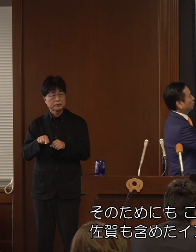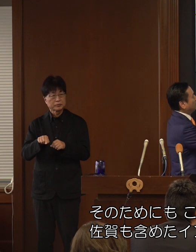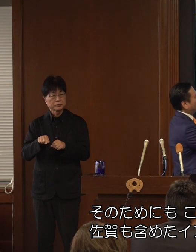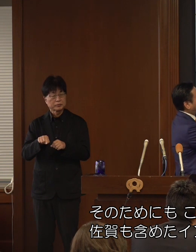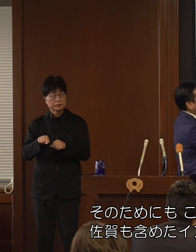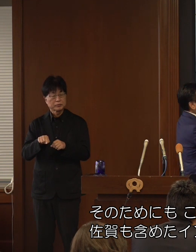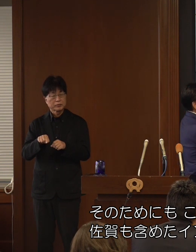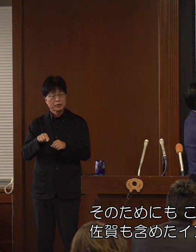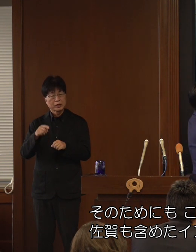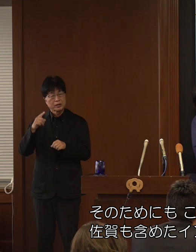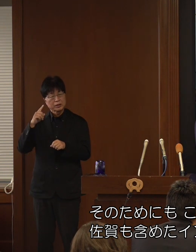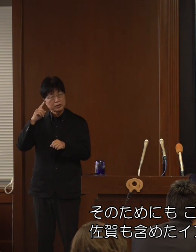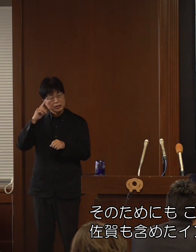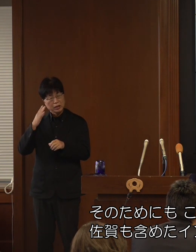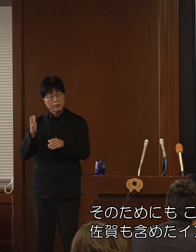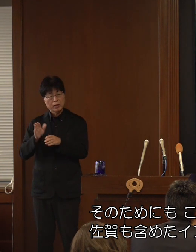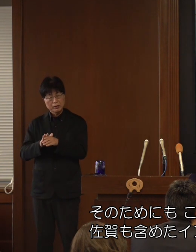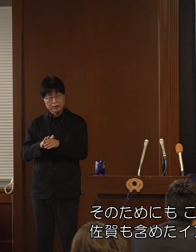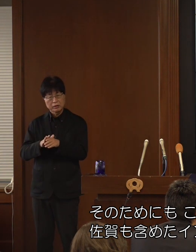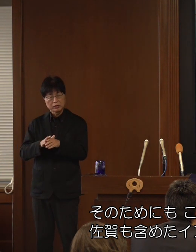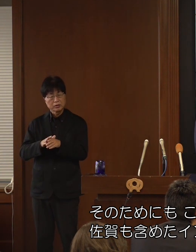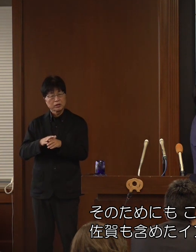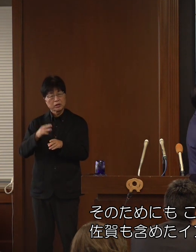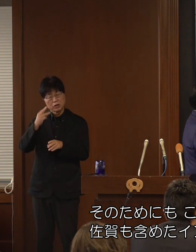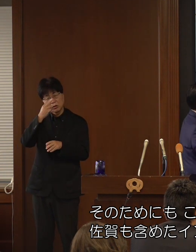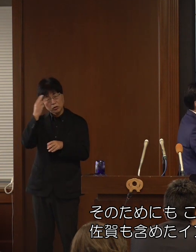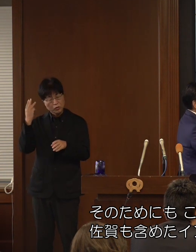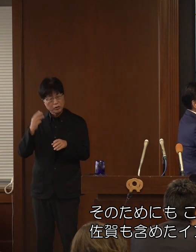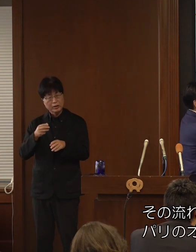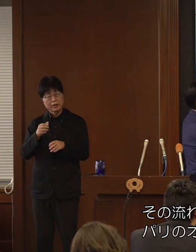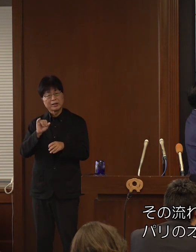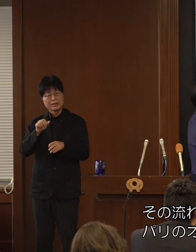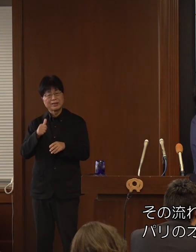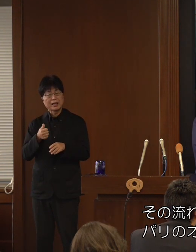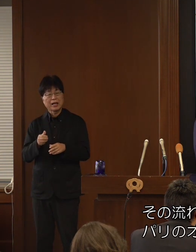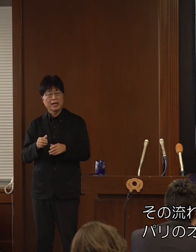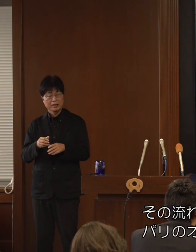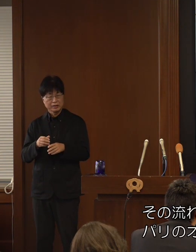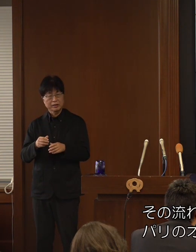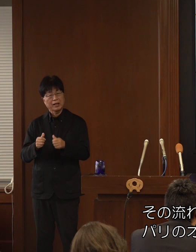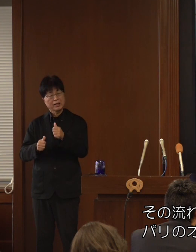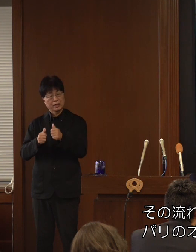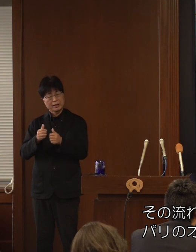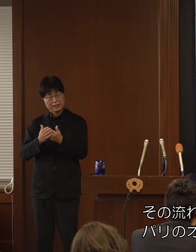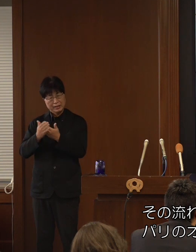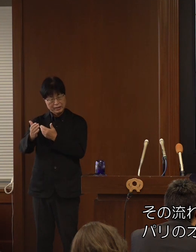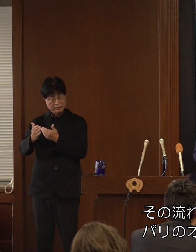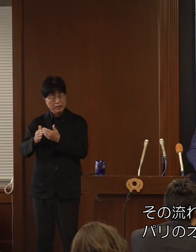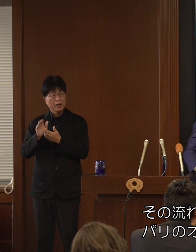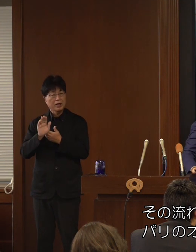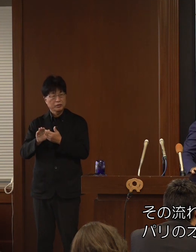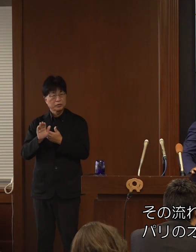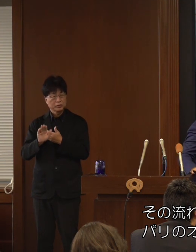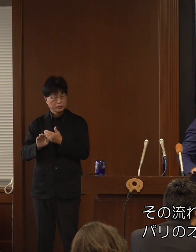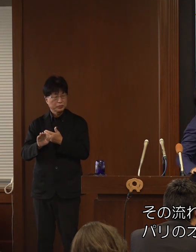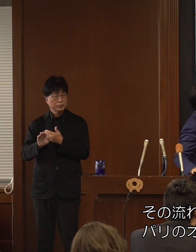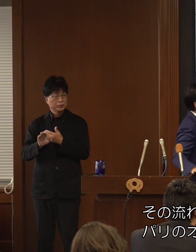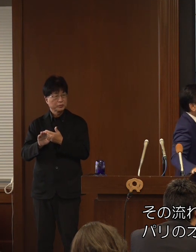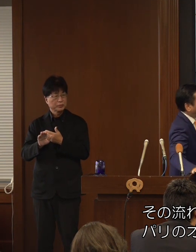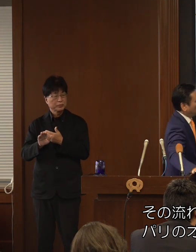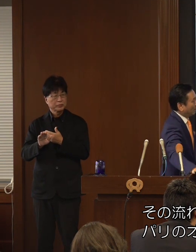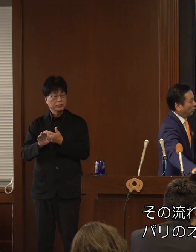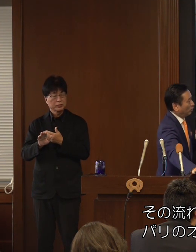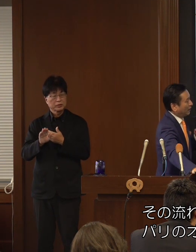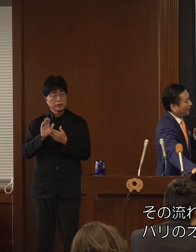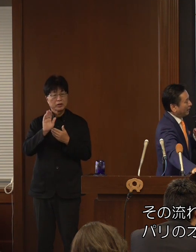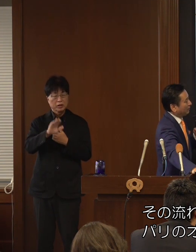佐賀も含めたインターハイも夏行われますし、その流れの中で、パリの